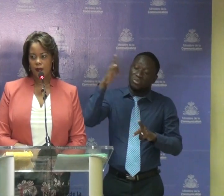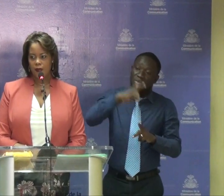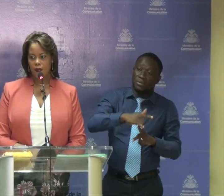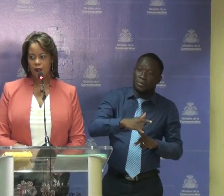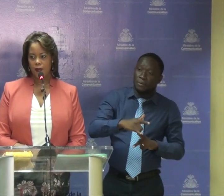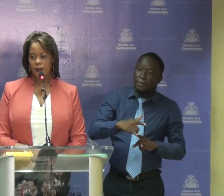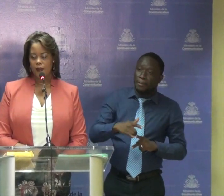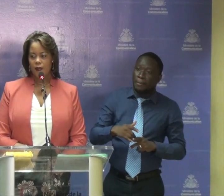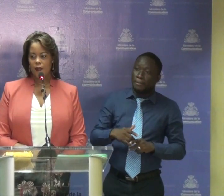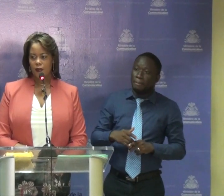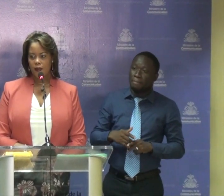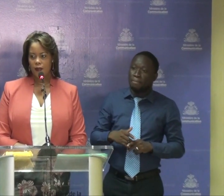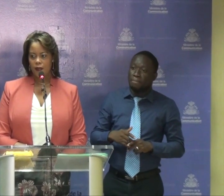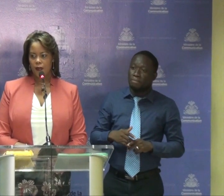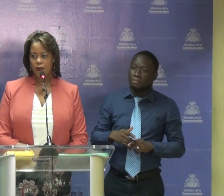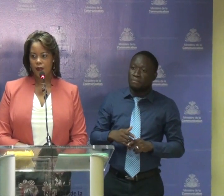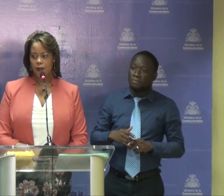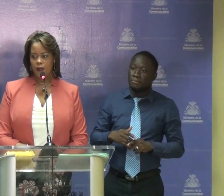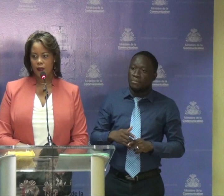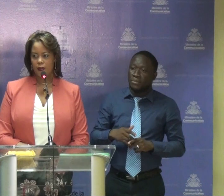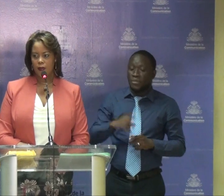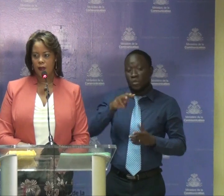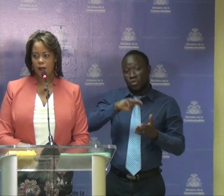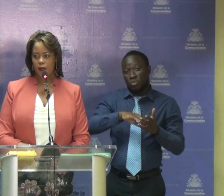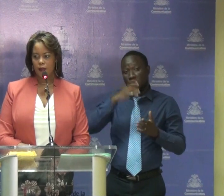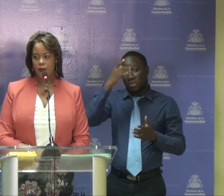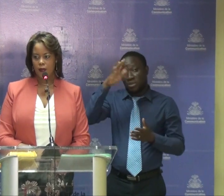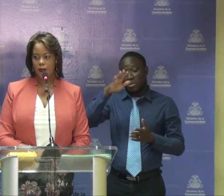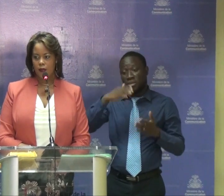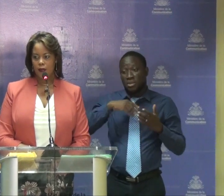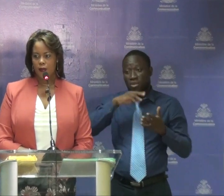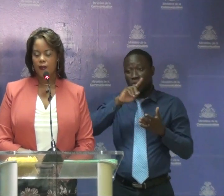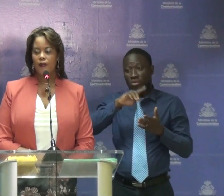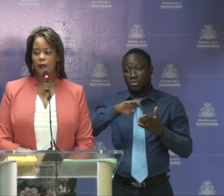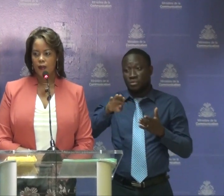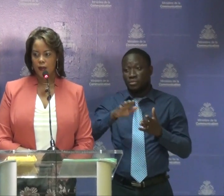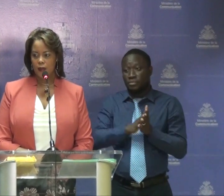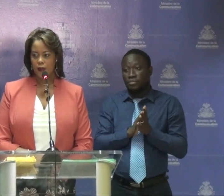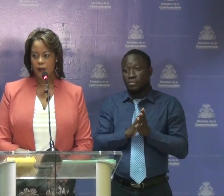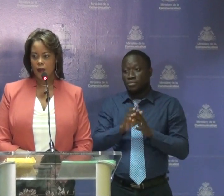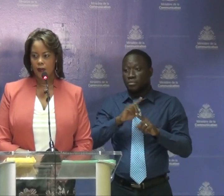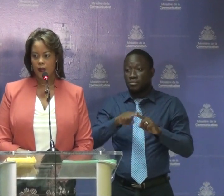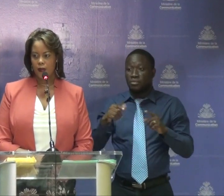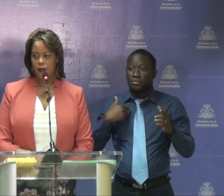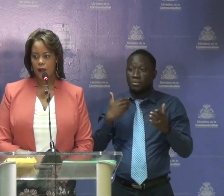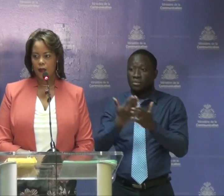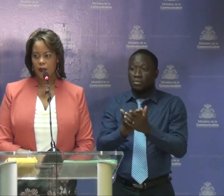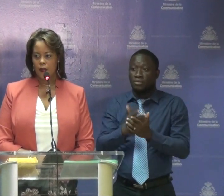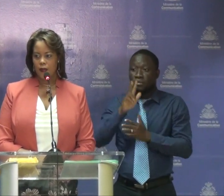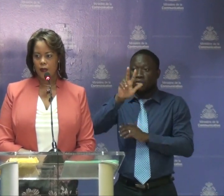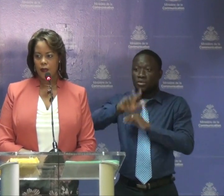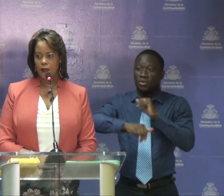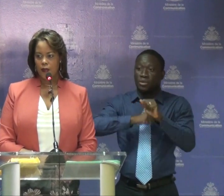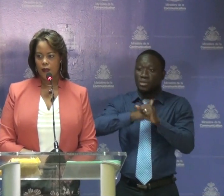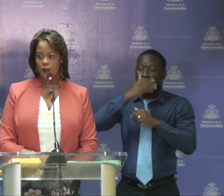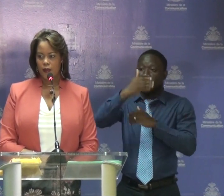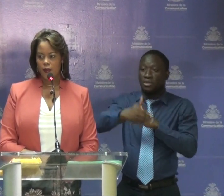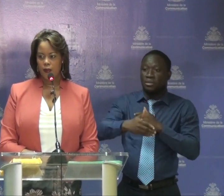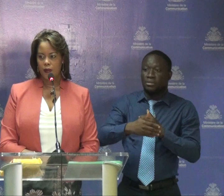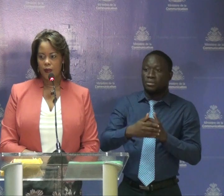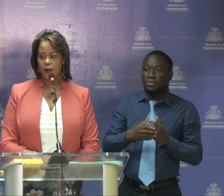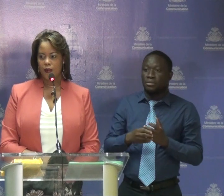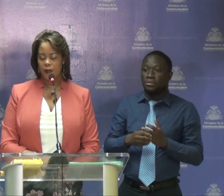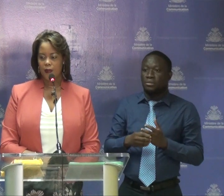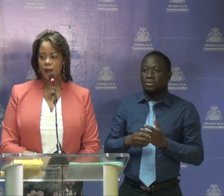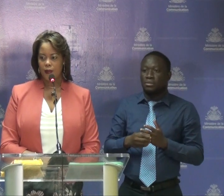vous savez, pour mon chiffre là, vous dites que de 2015, vous avez gagné 1 million combien. Mais l'arrivée, 3 ans plus tard, vous avez toujours 1 million,